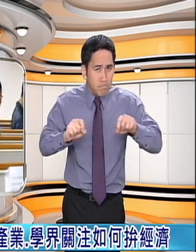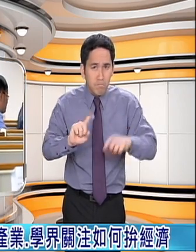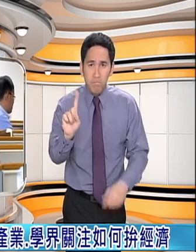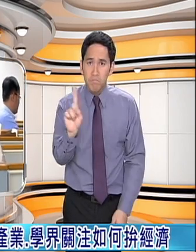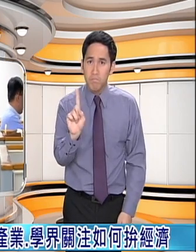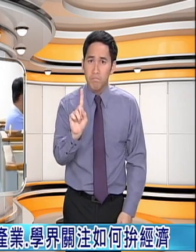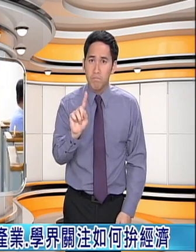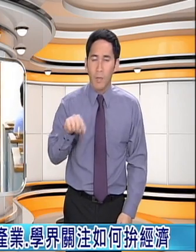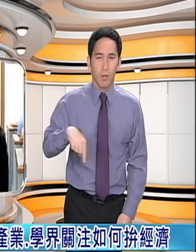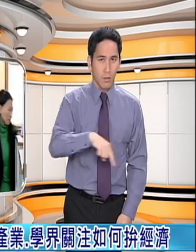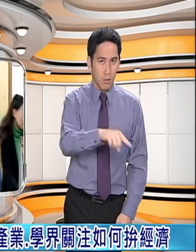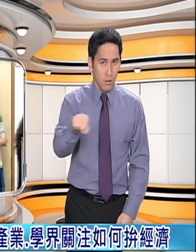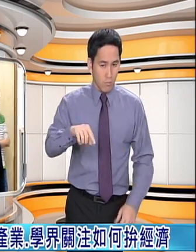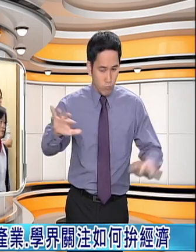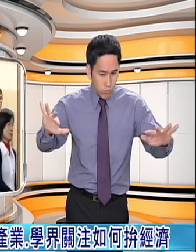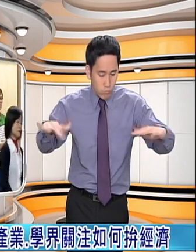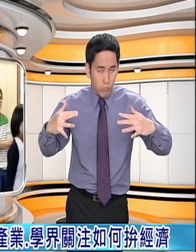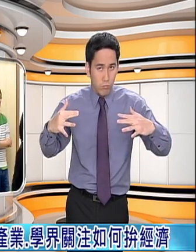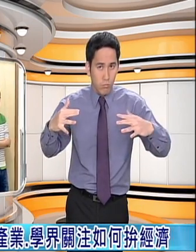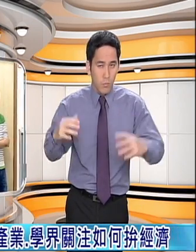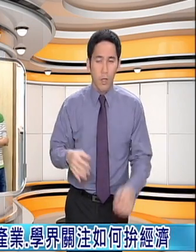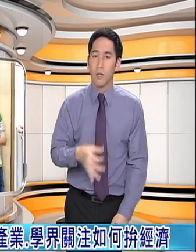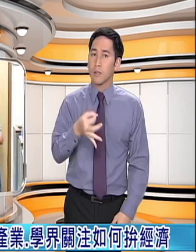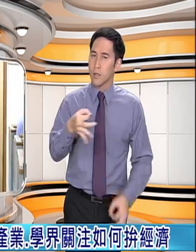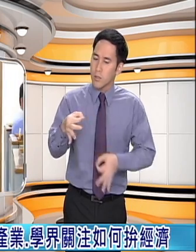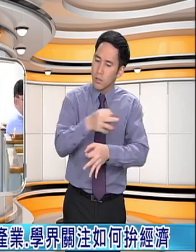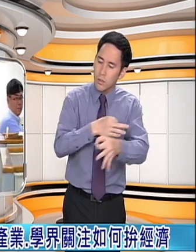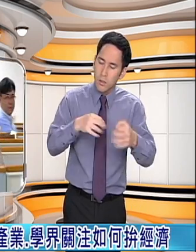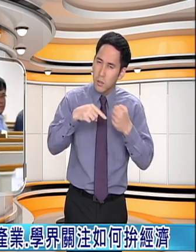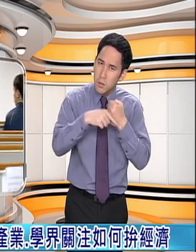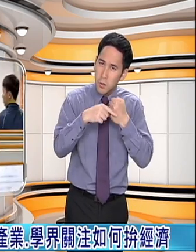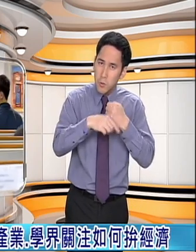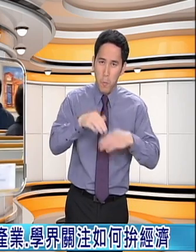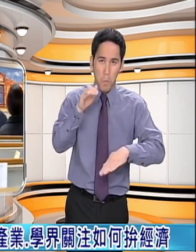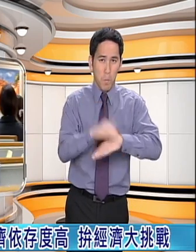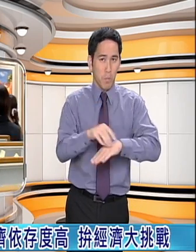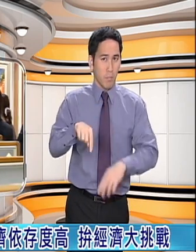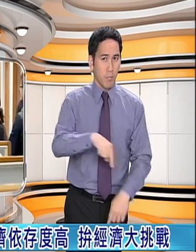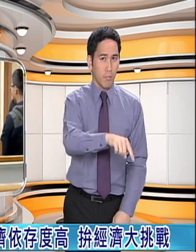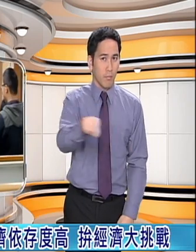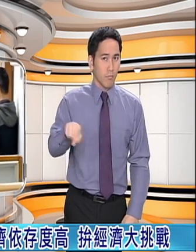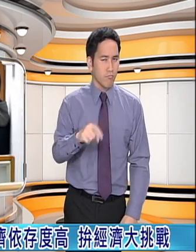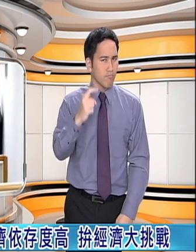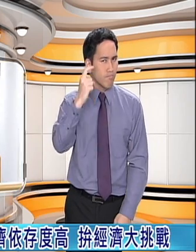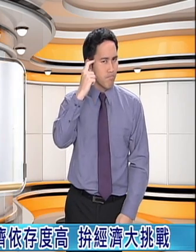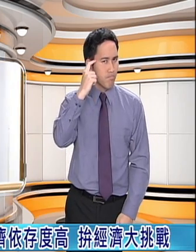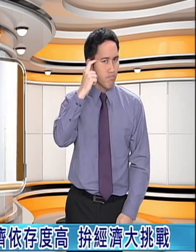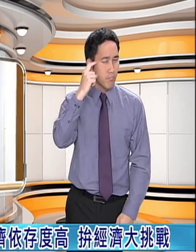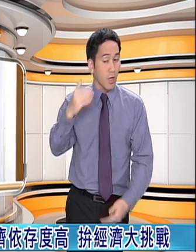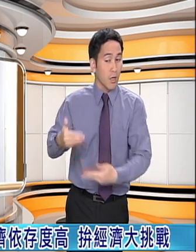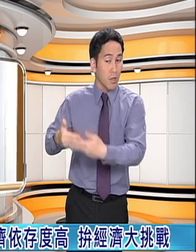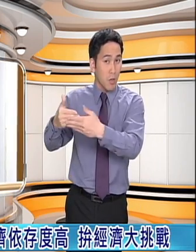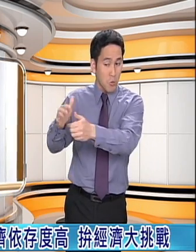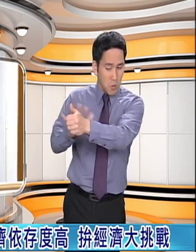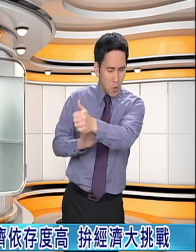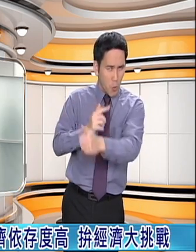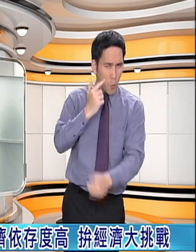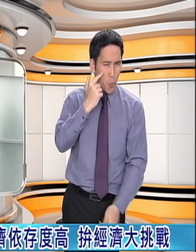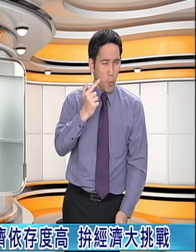注。就有财经学者认为，目前两岸经济依存度很高，新政府要